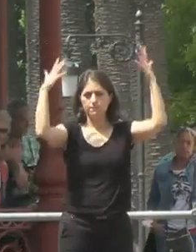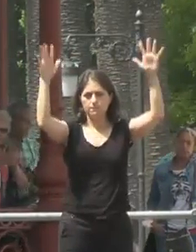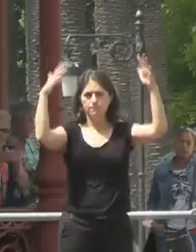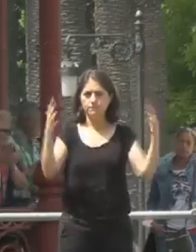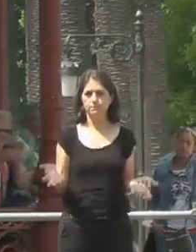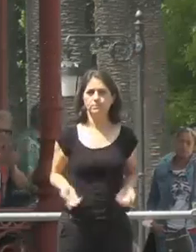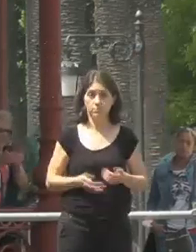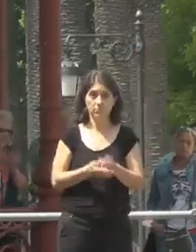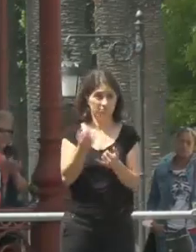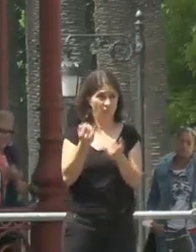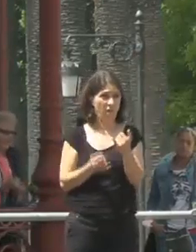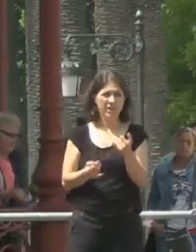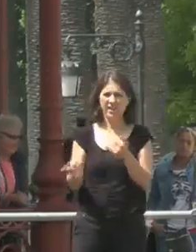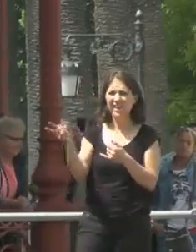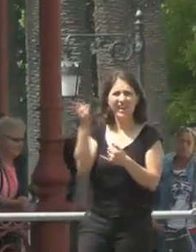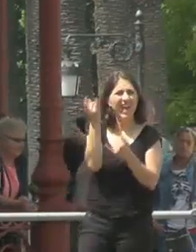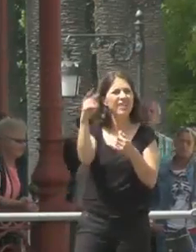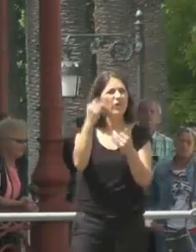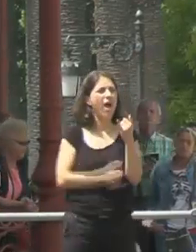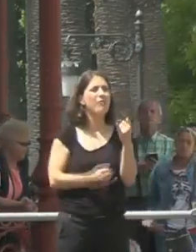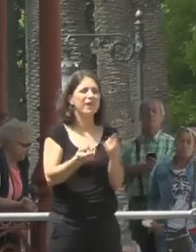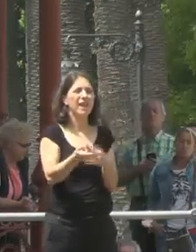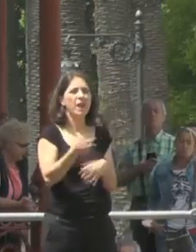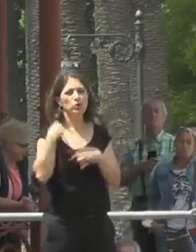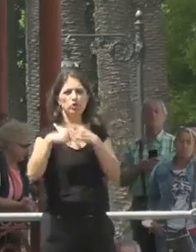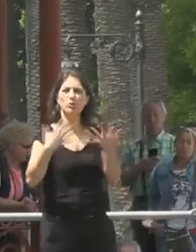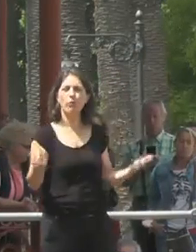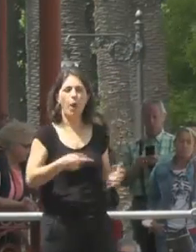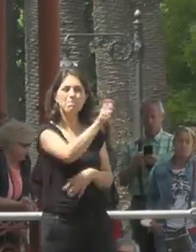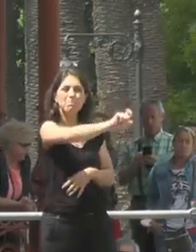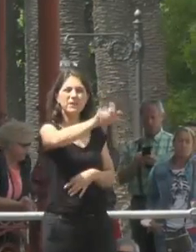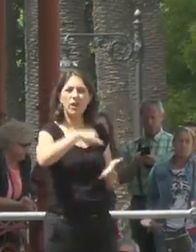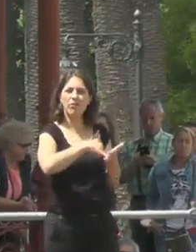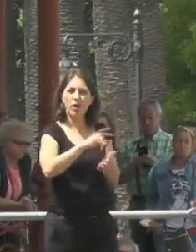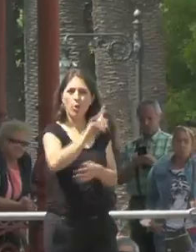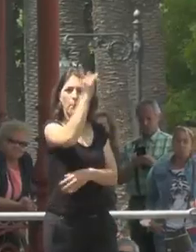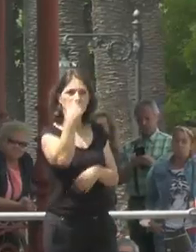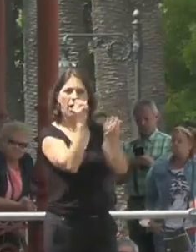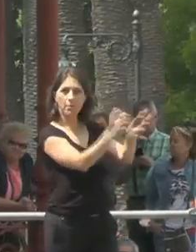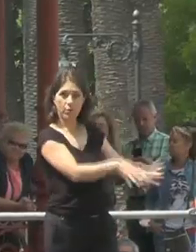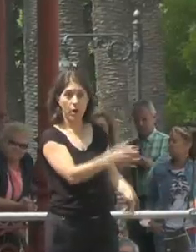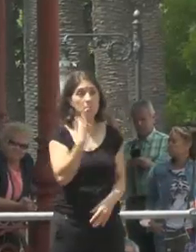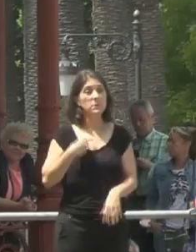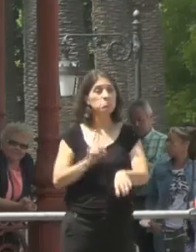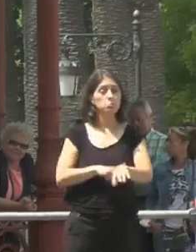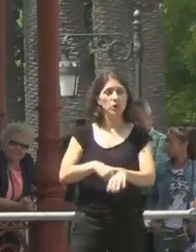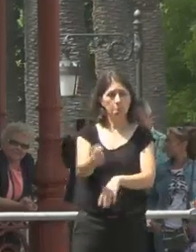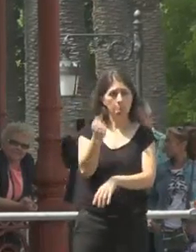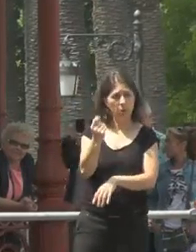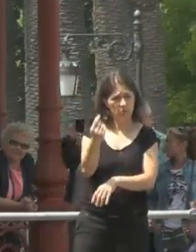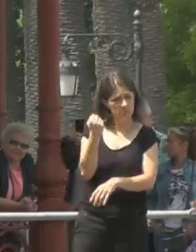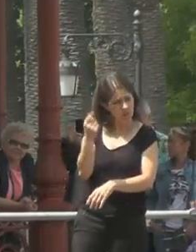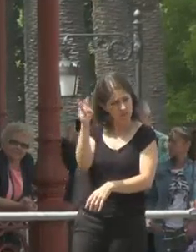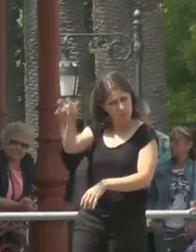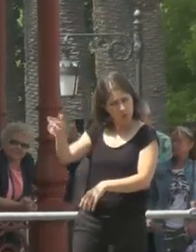Dejar a las personas más vulnerables por el camino mientras que se aumenta el poder y el capital de los más poderosos.